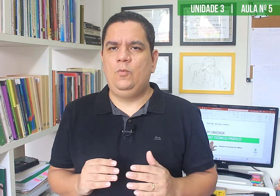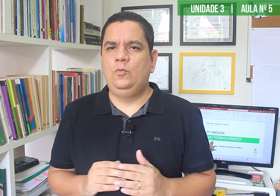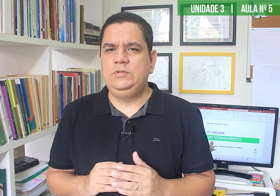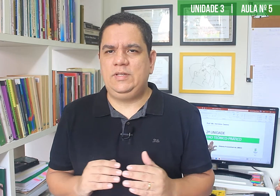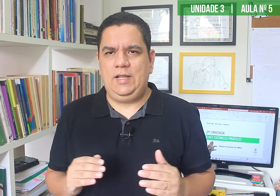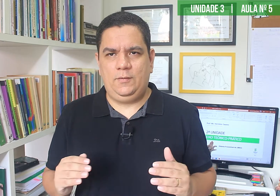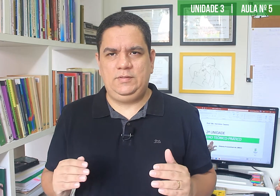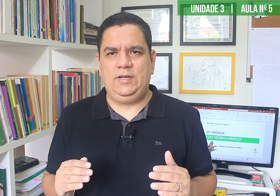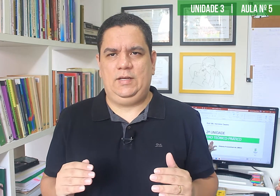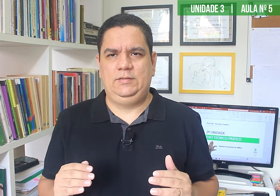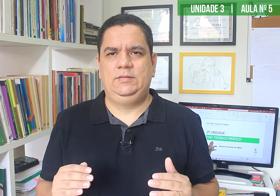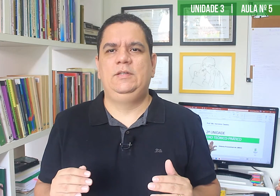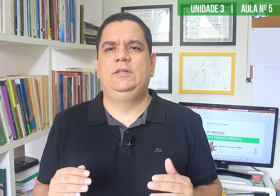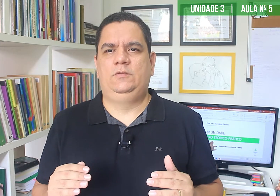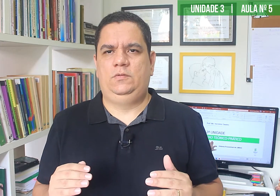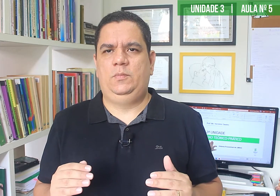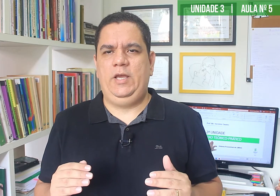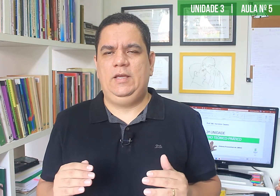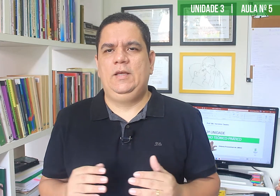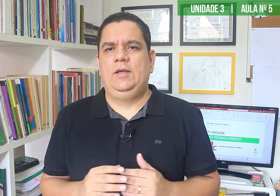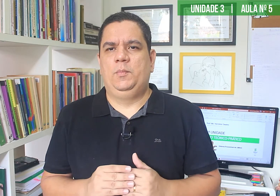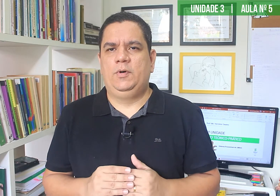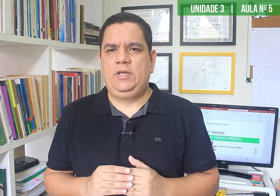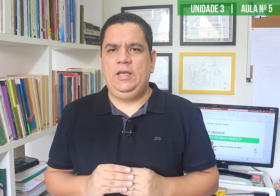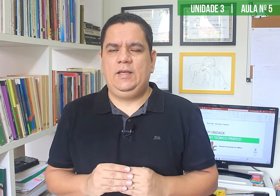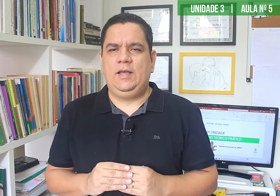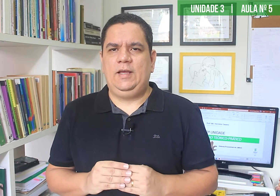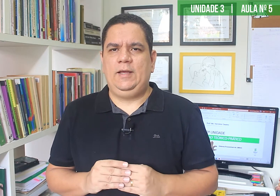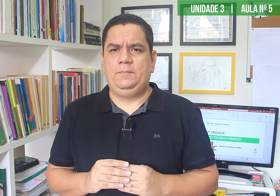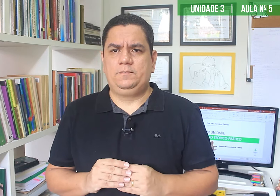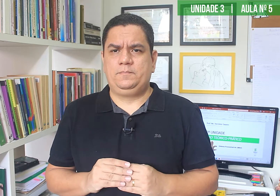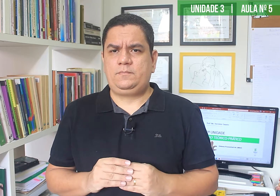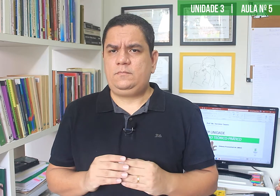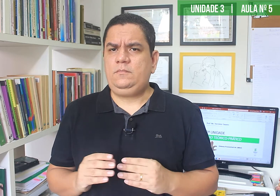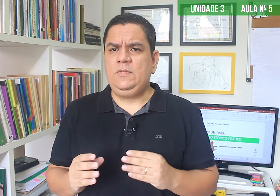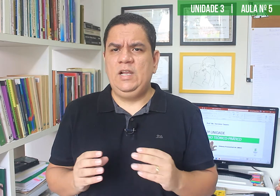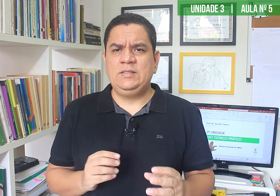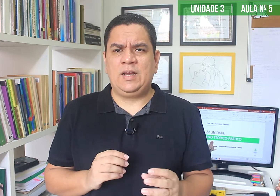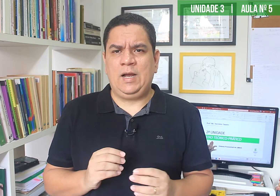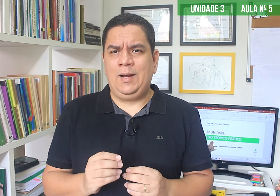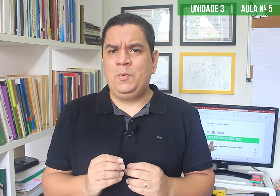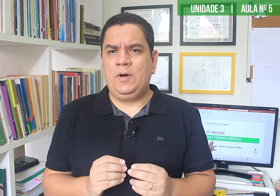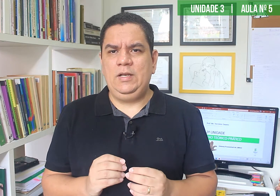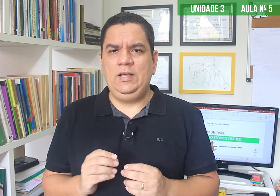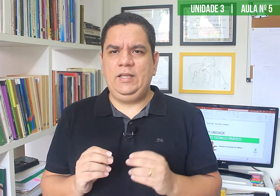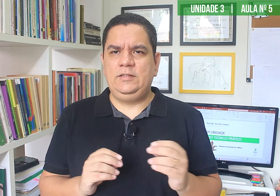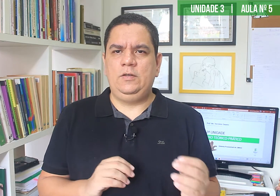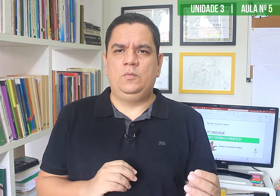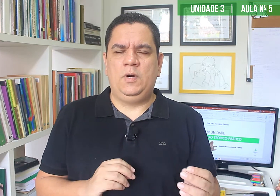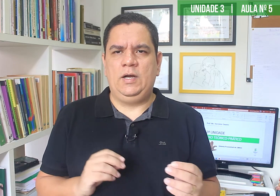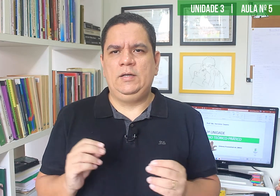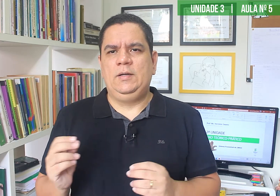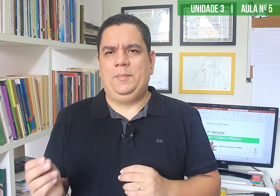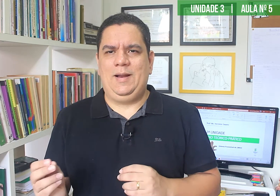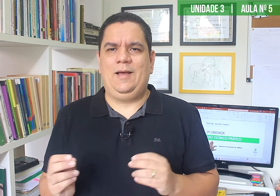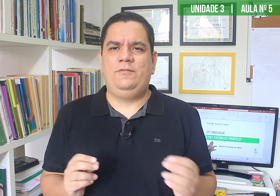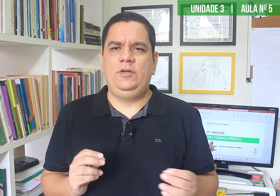usa na língua de sinais. Tudo bem? Porque eles acabam ali entre uma palavra e